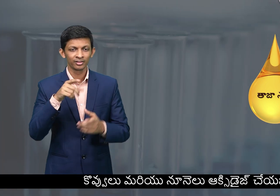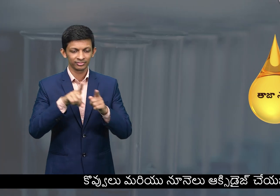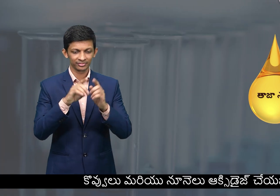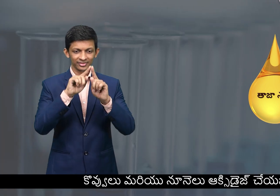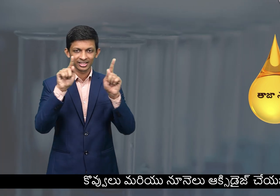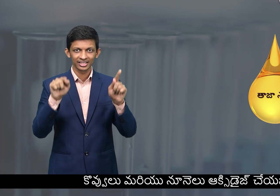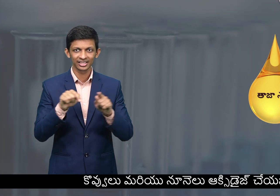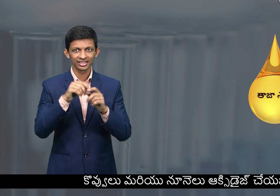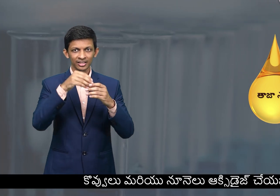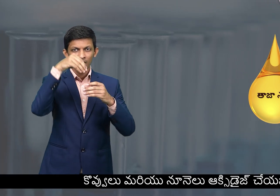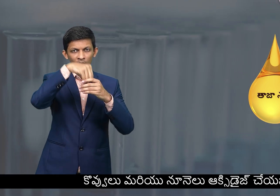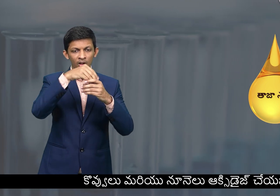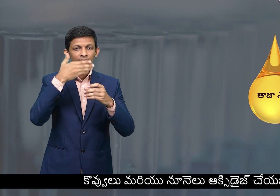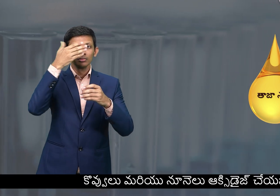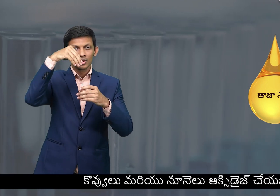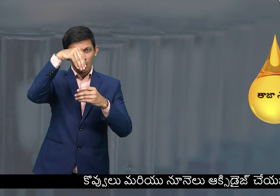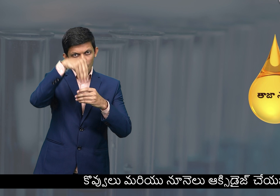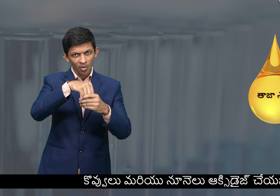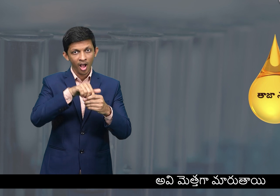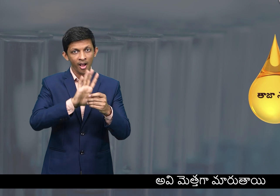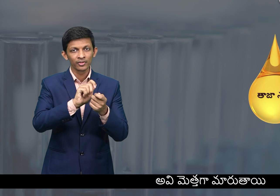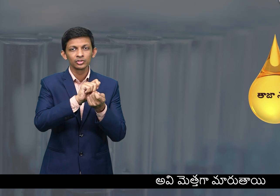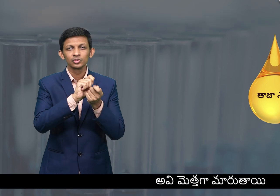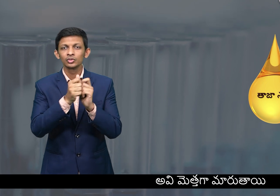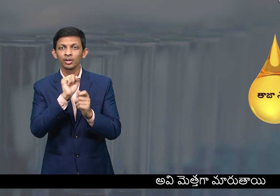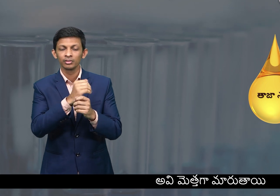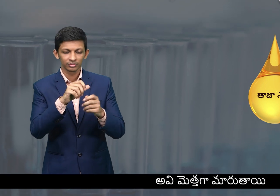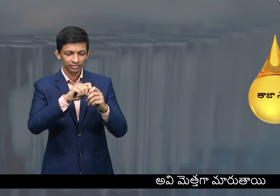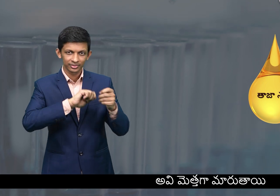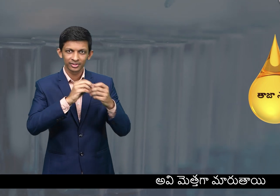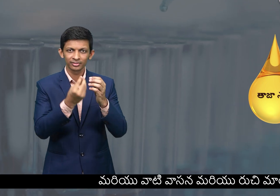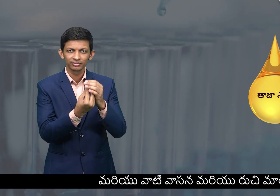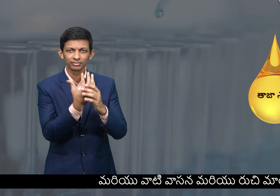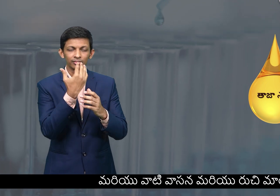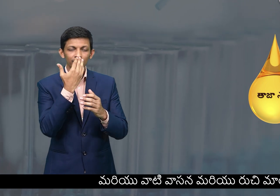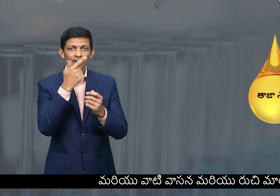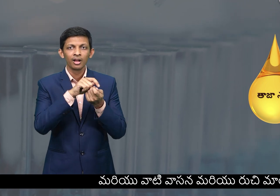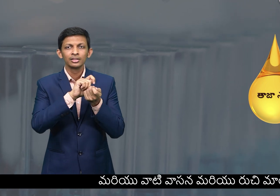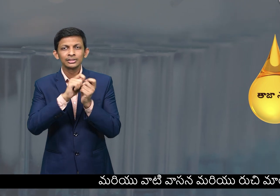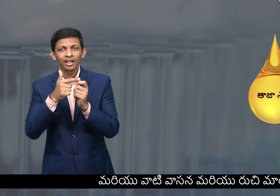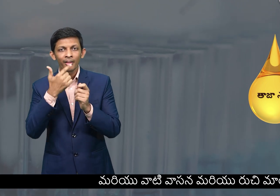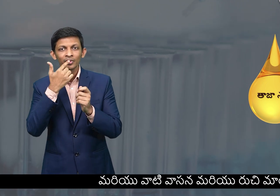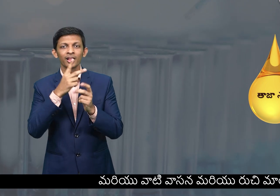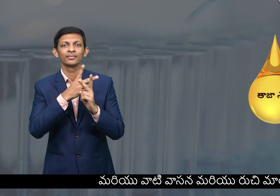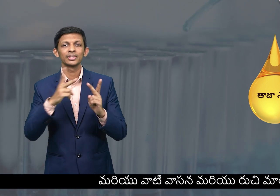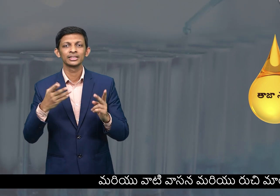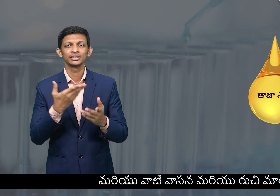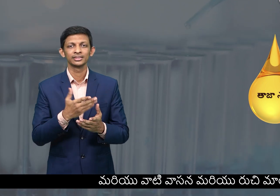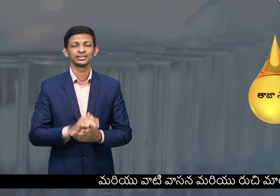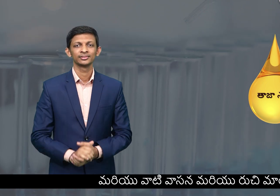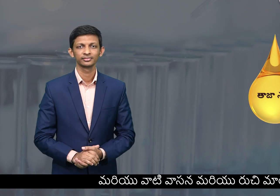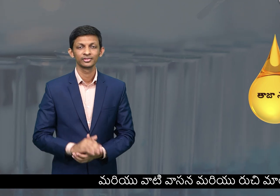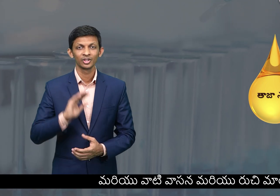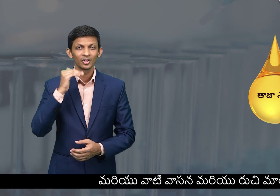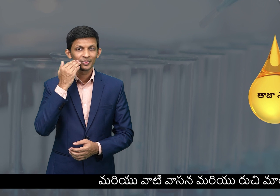కొవ్వులు మరియు నూనెలు ఆక్సిడైజ్ చేయబడినప్పుడు అవి మెత్తగా మారతాయి మరియు వాటి వాసన మరియు రుచి